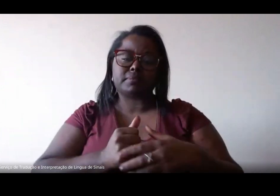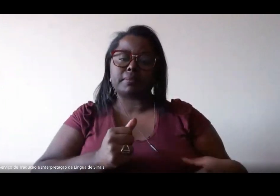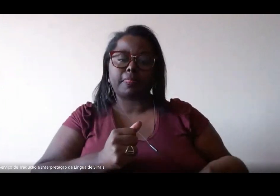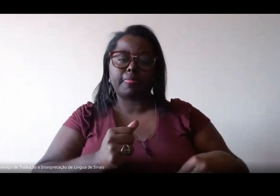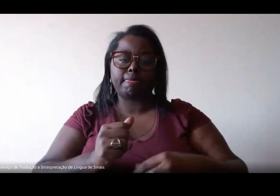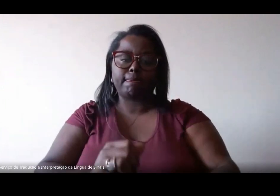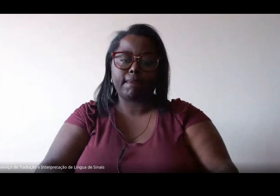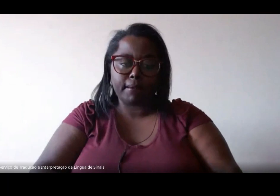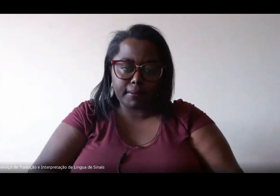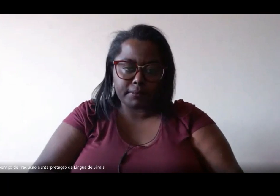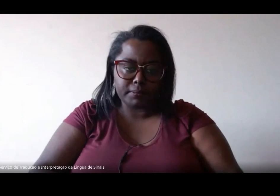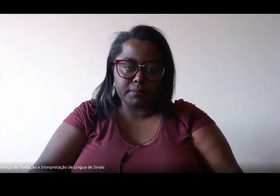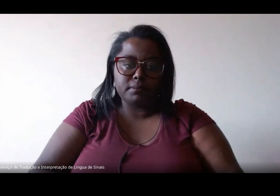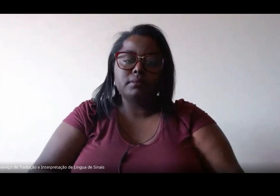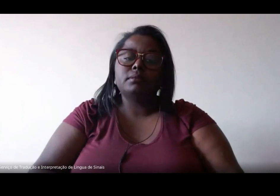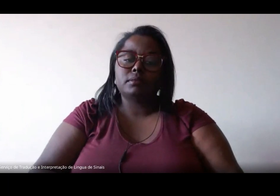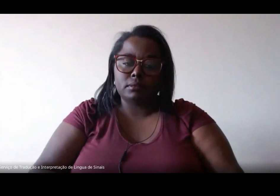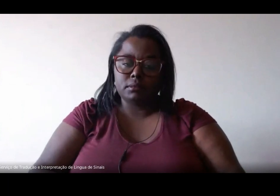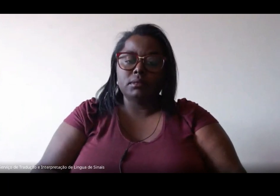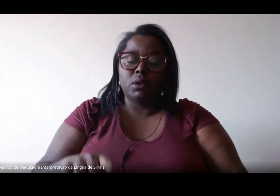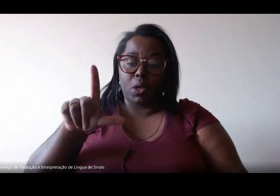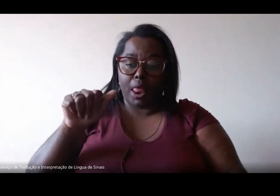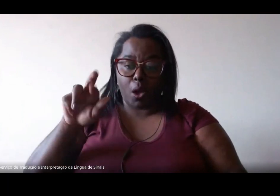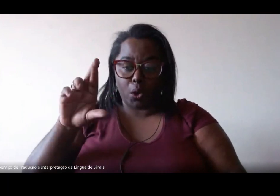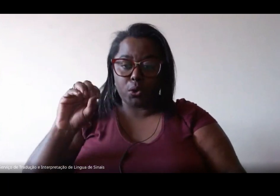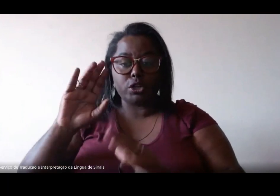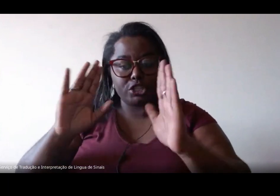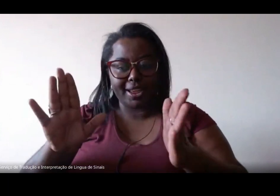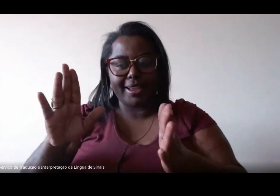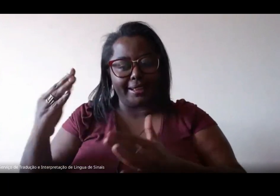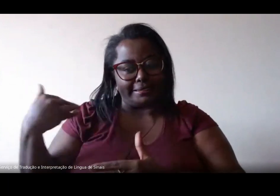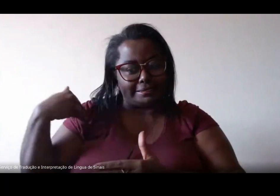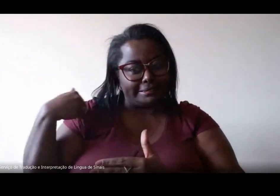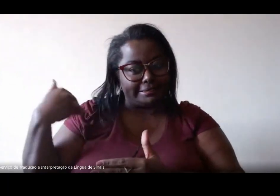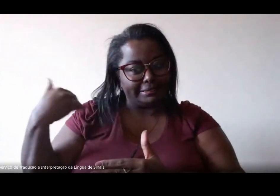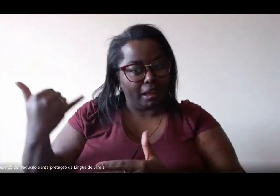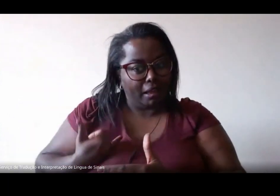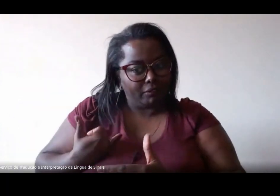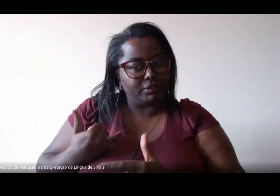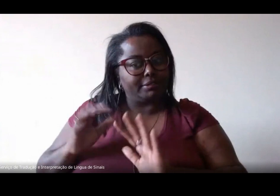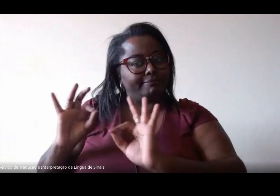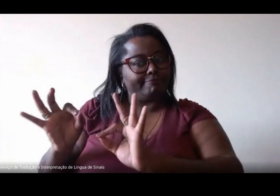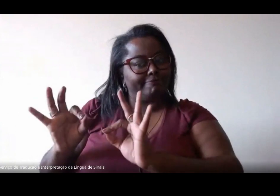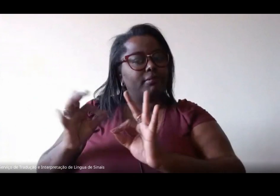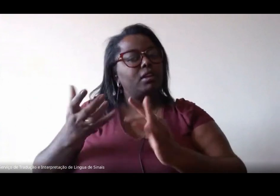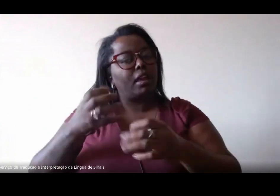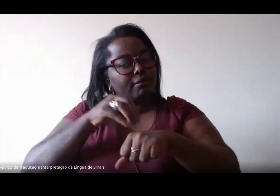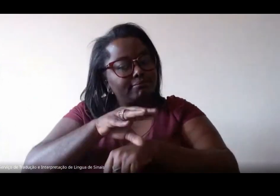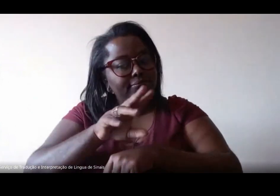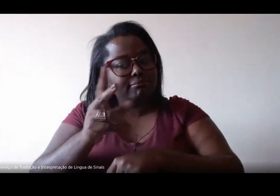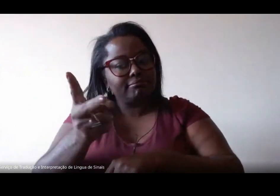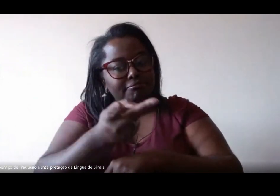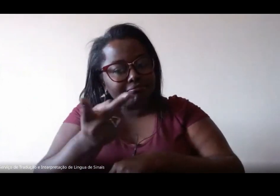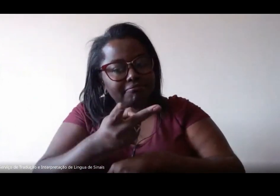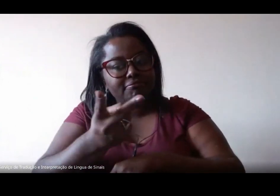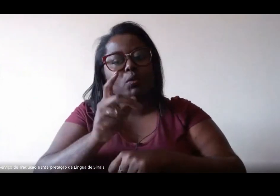Quero reiterar, então, o que o Lauro já me chamou a atenção aqui, de tentar manter uma